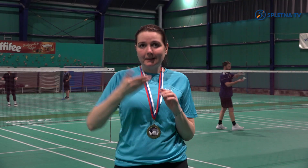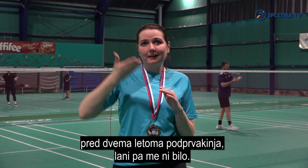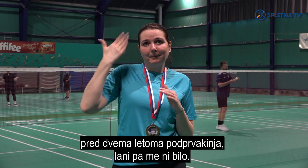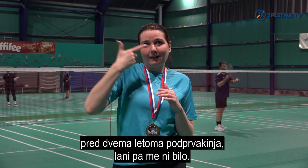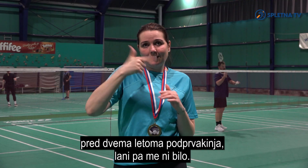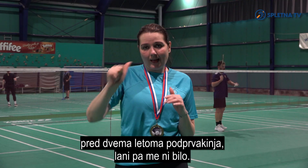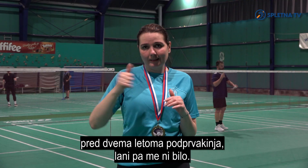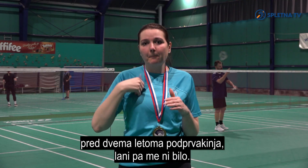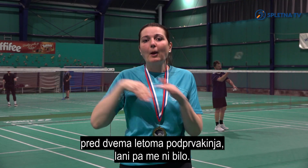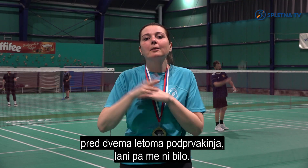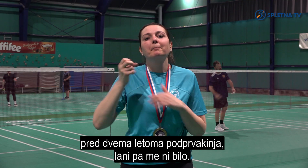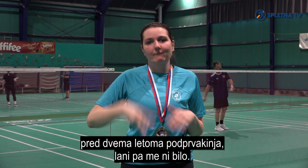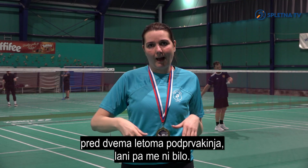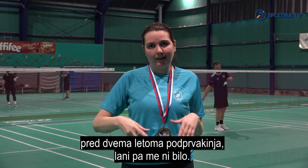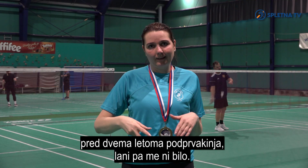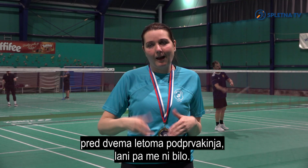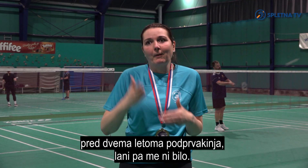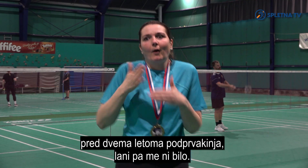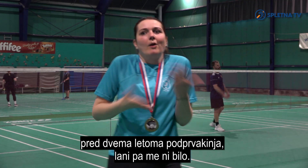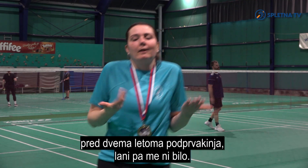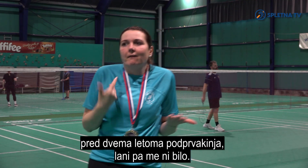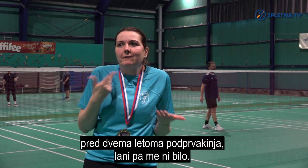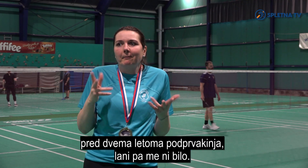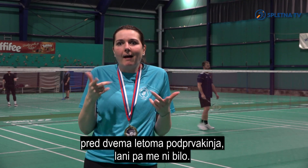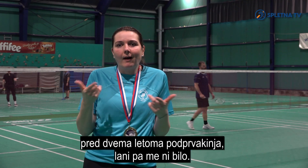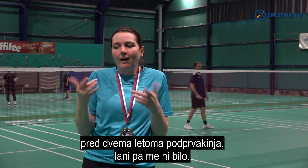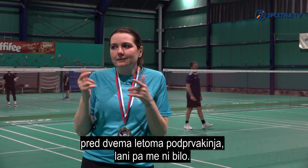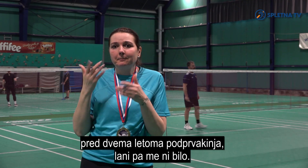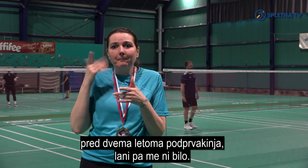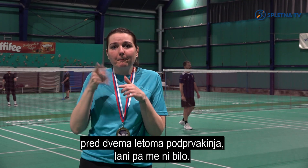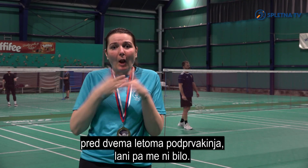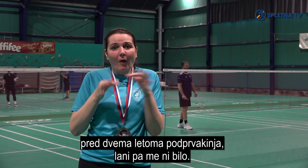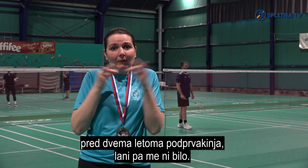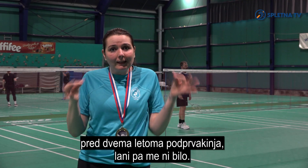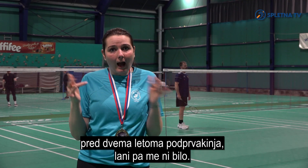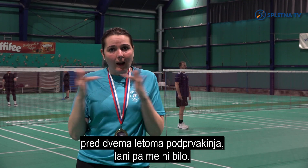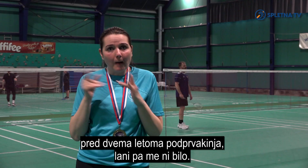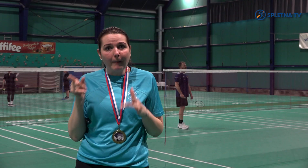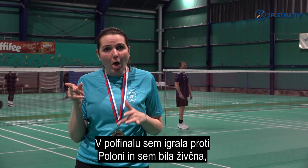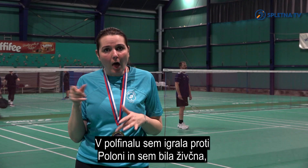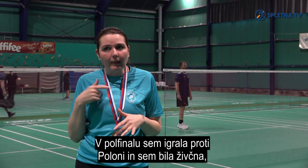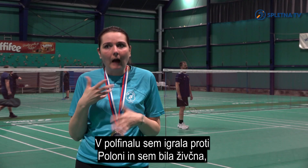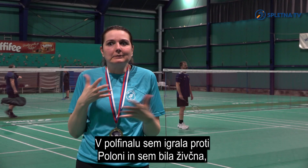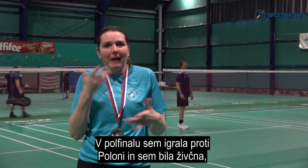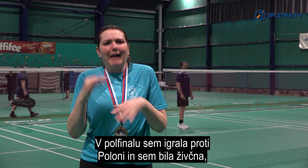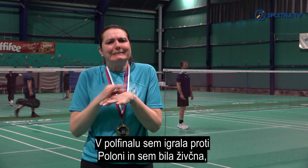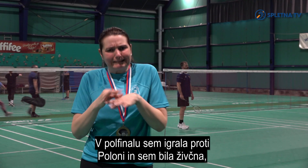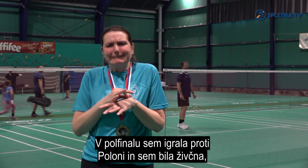2 letoma podprvakinja, lani pa me ni bilo. V polfinalu sem igrala proti Poloni in sem